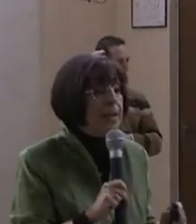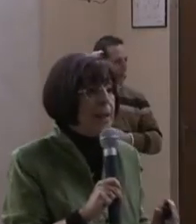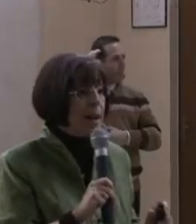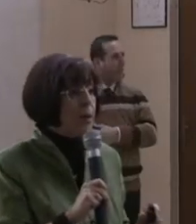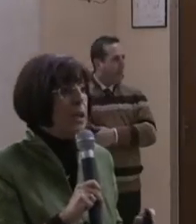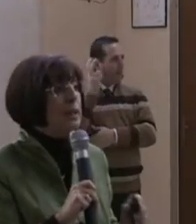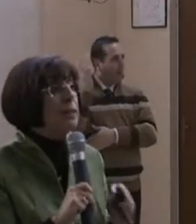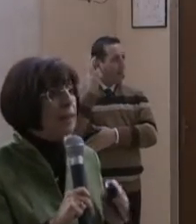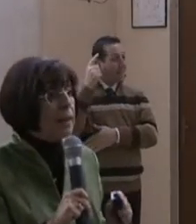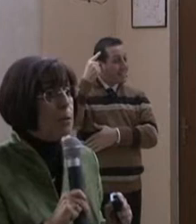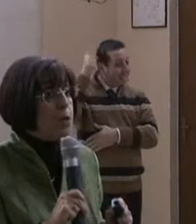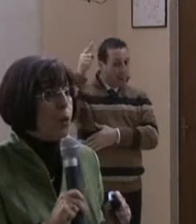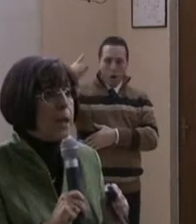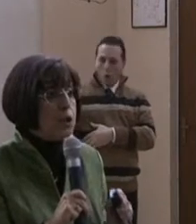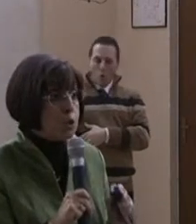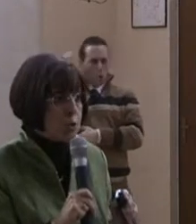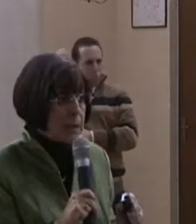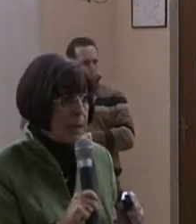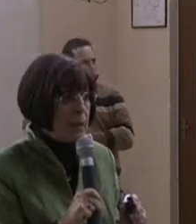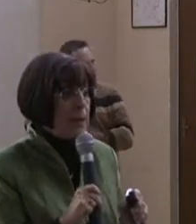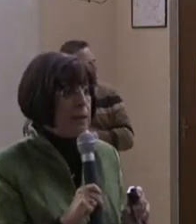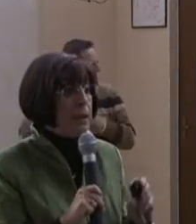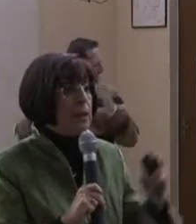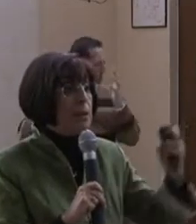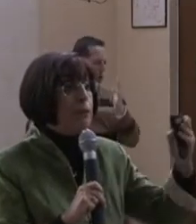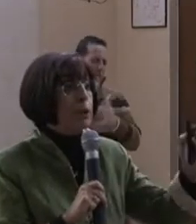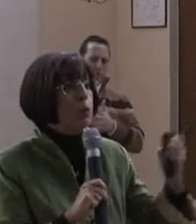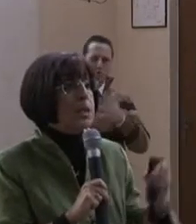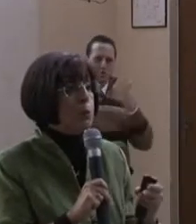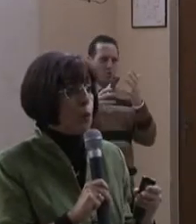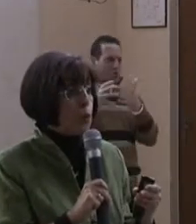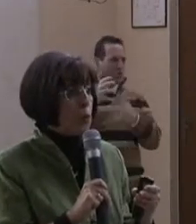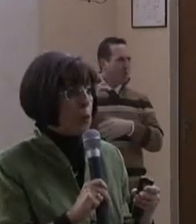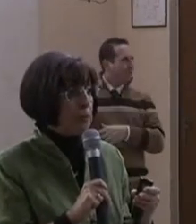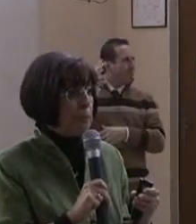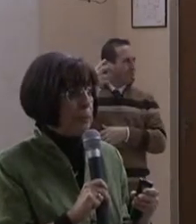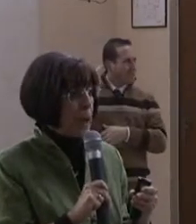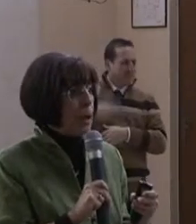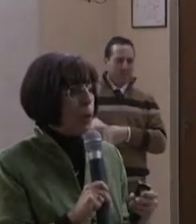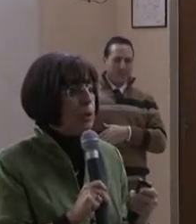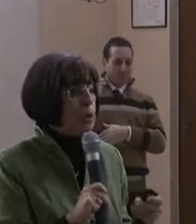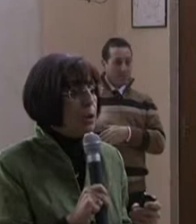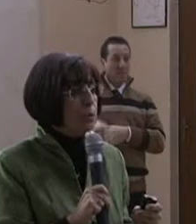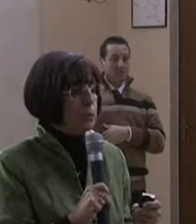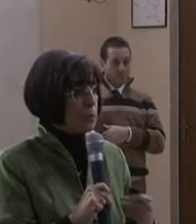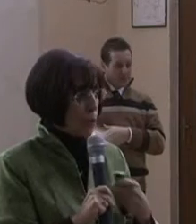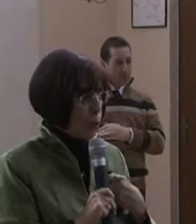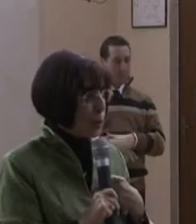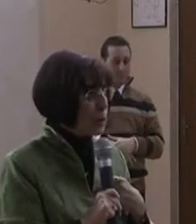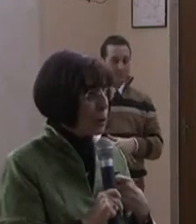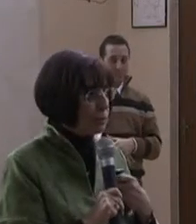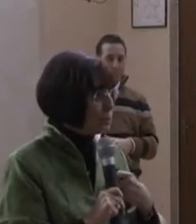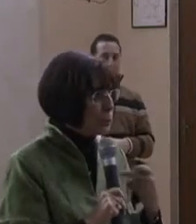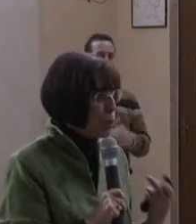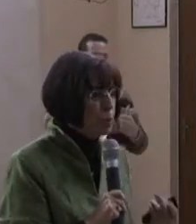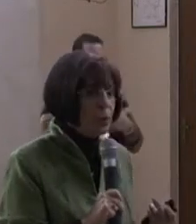non è in grado di fare questa operazione di figura sfondo. Quando io